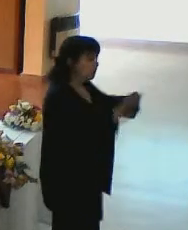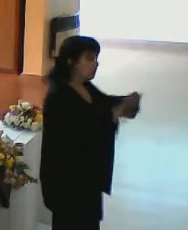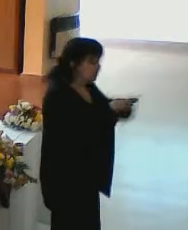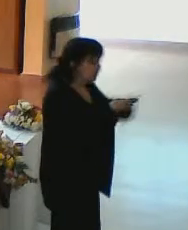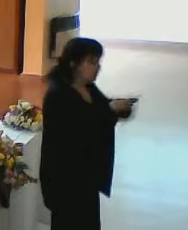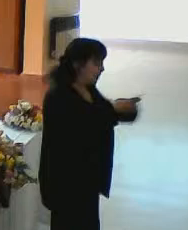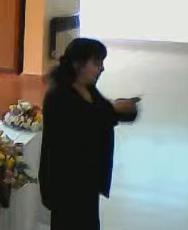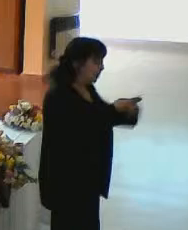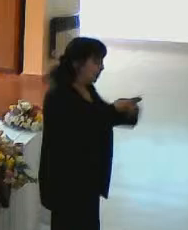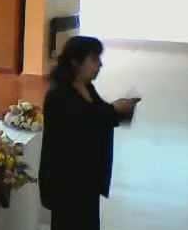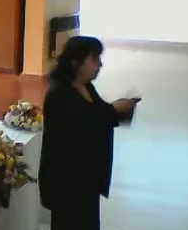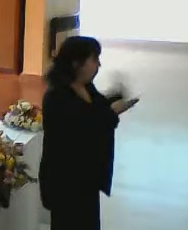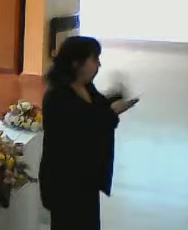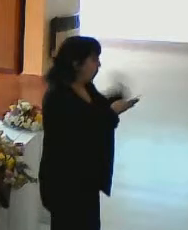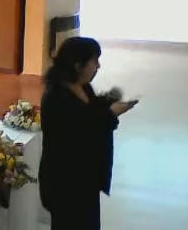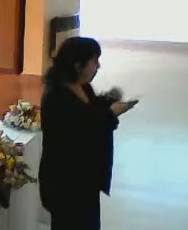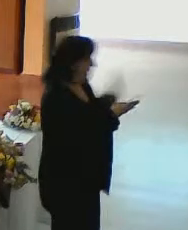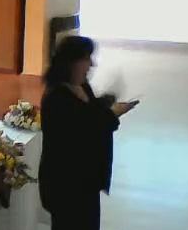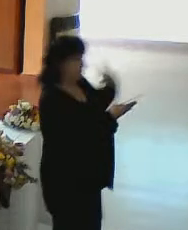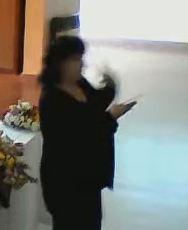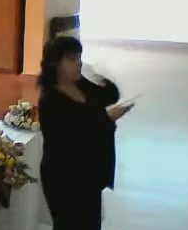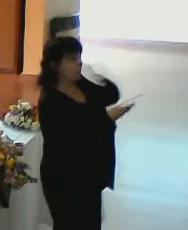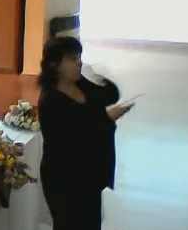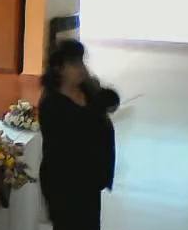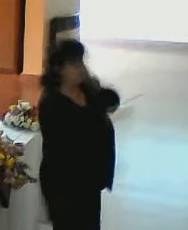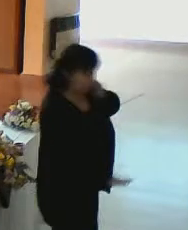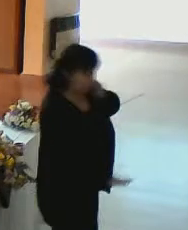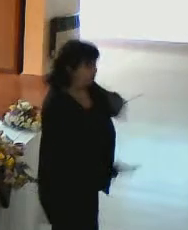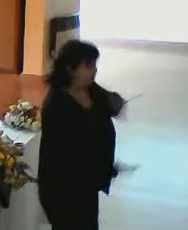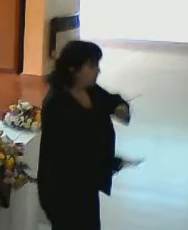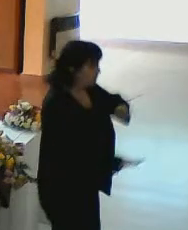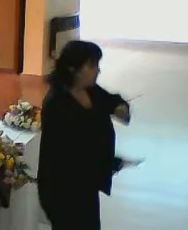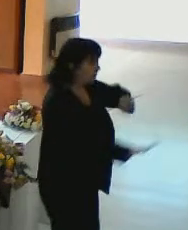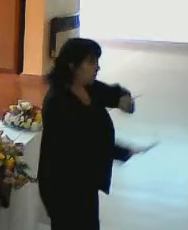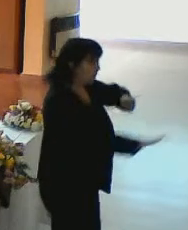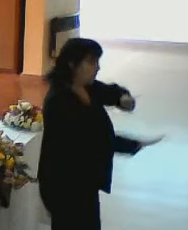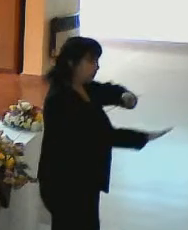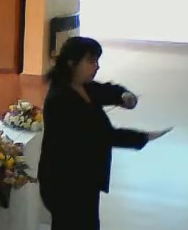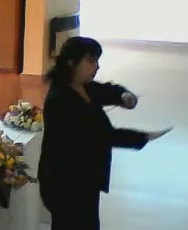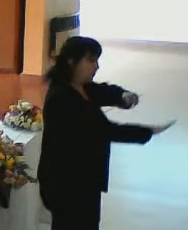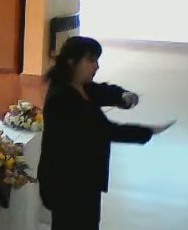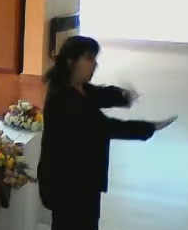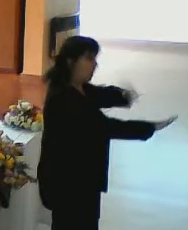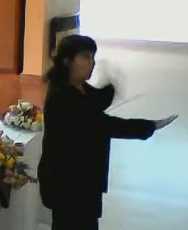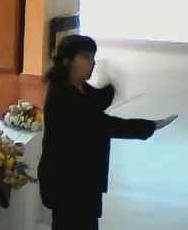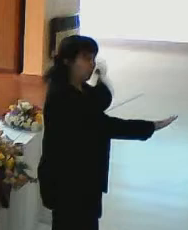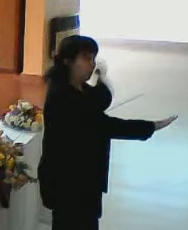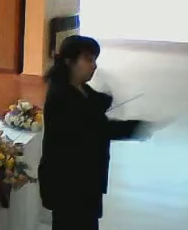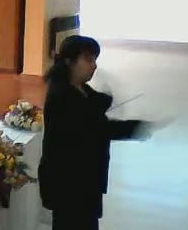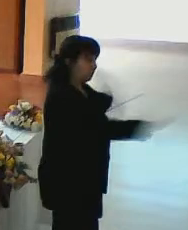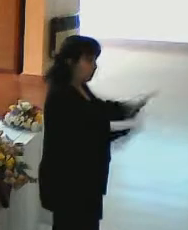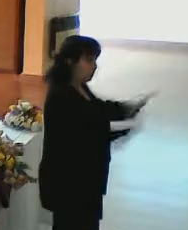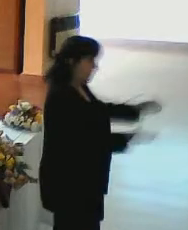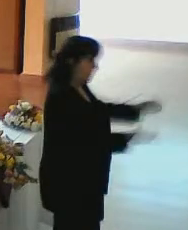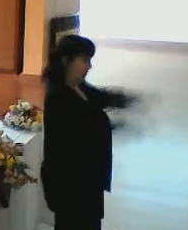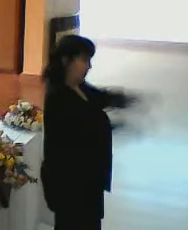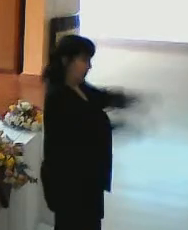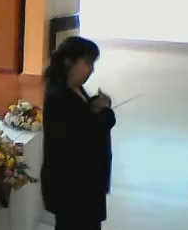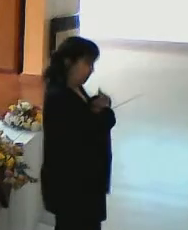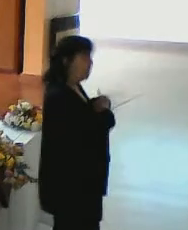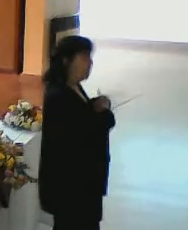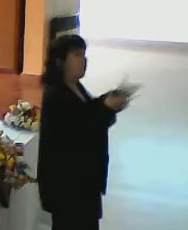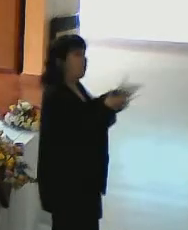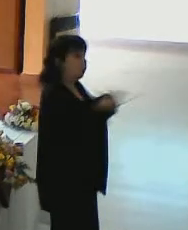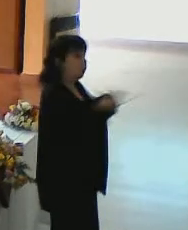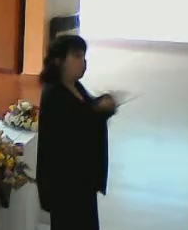socioeconómicos también, porque bueno, nos van a informar sobre el medio socioeconómico, sobre el medio social y cultural que se encuentra inmerso este